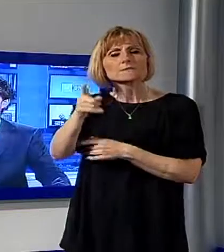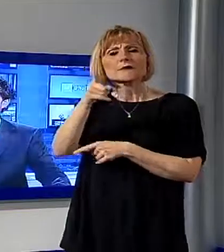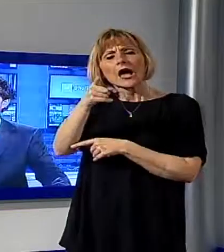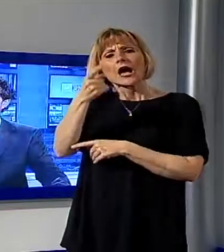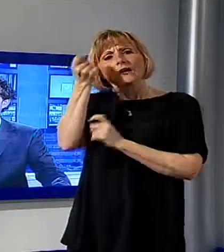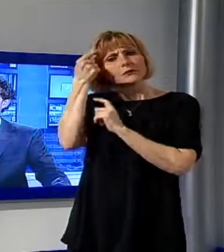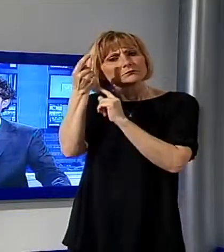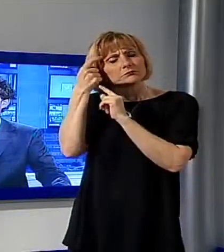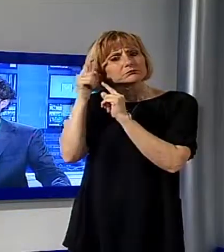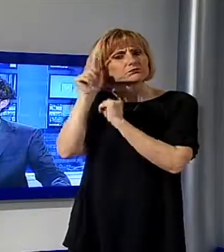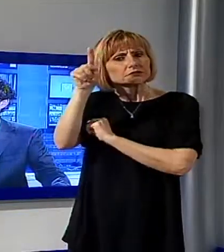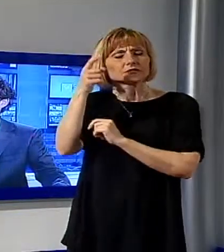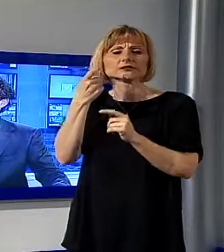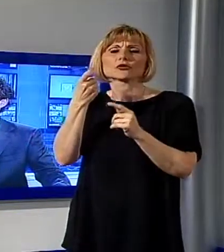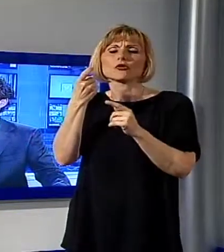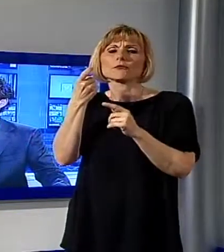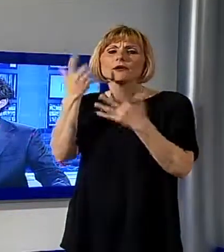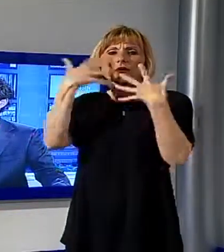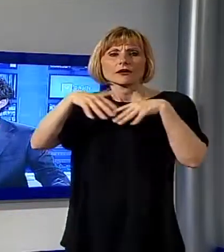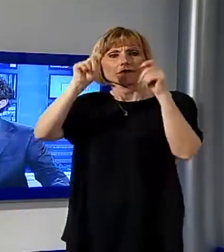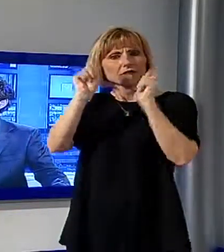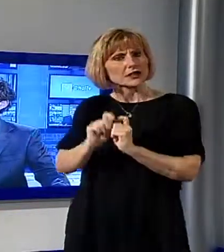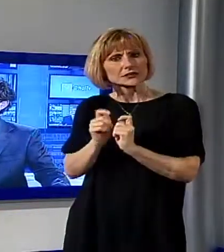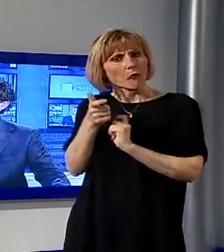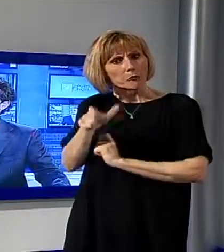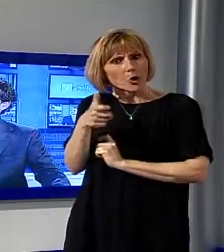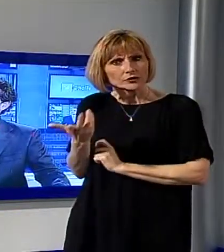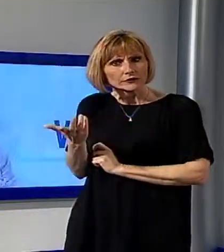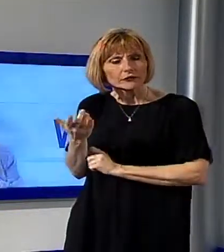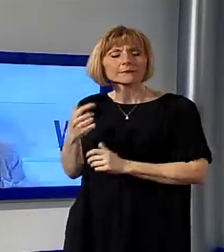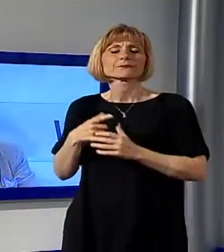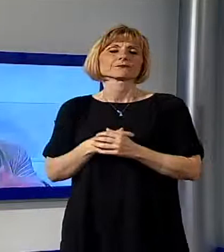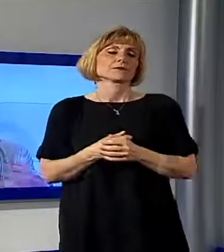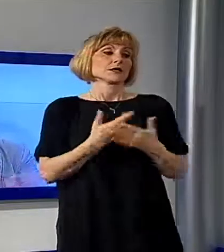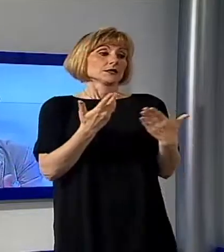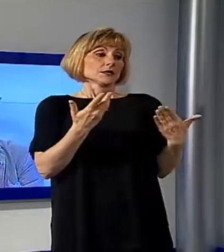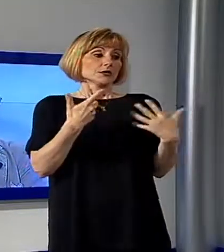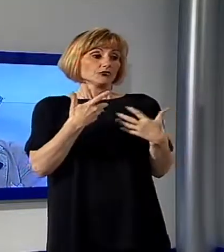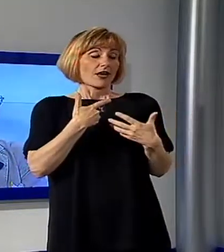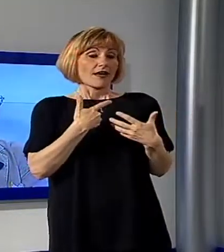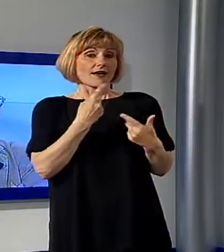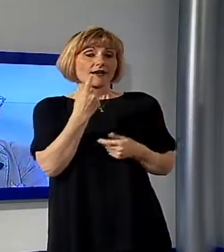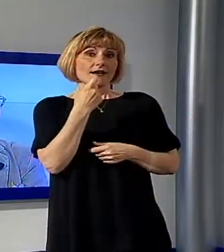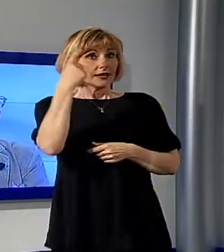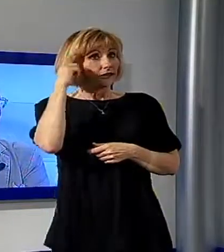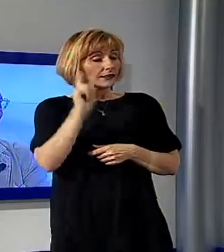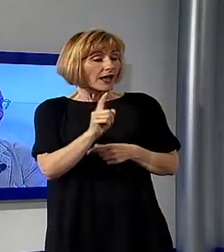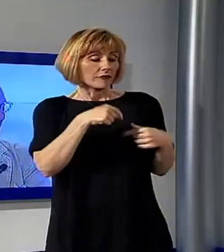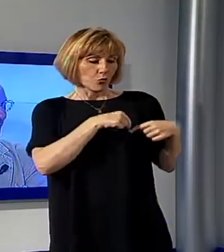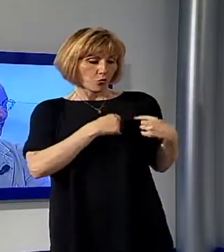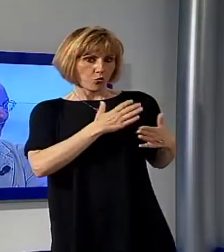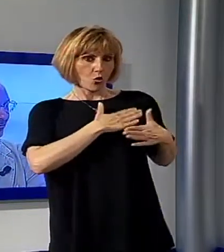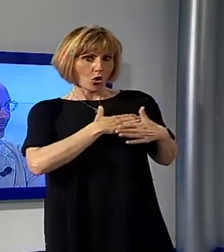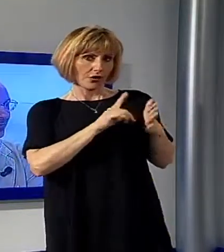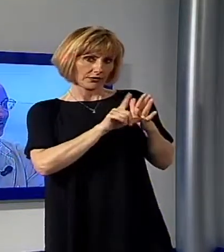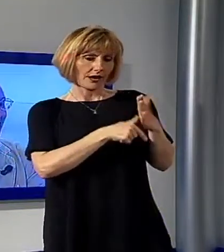l'idea di realizzare questo festival? Ma è un'idea che era nel cuore di parecchi di noi da un